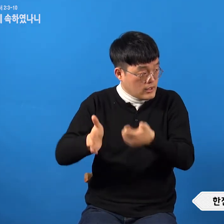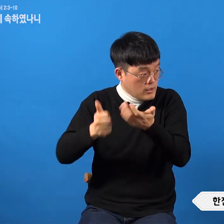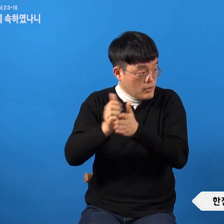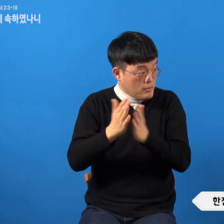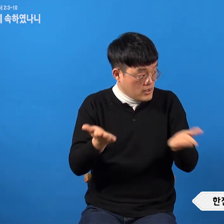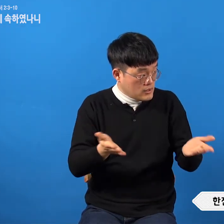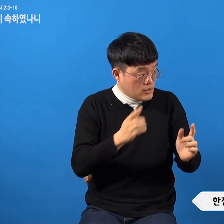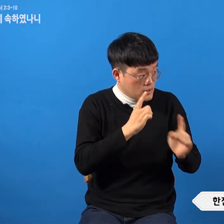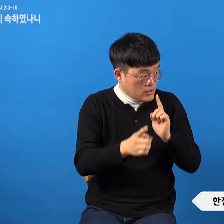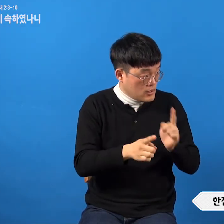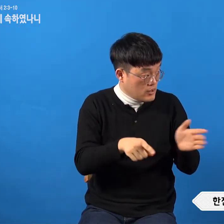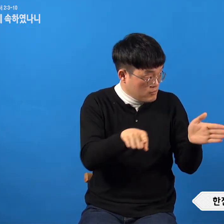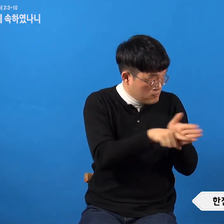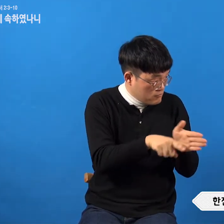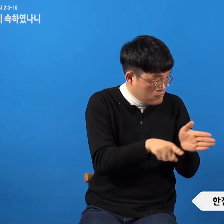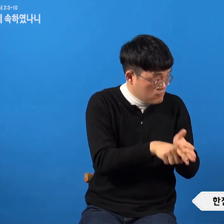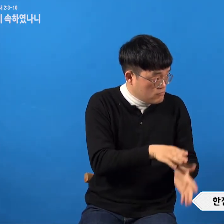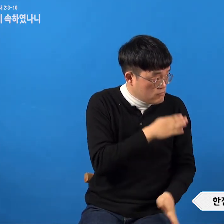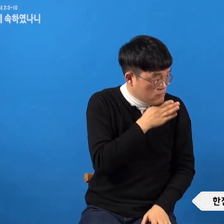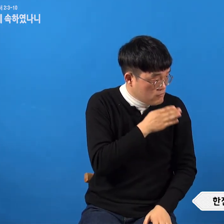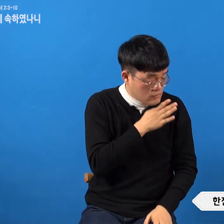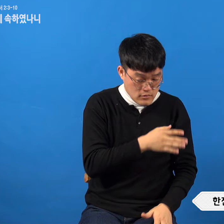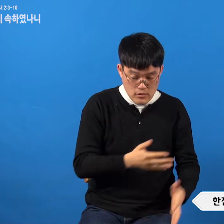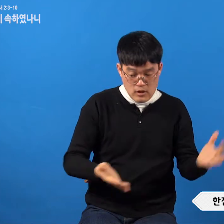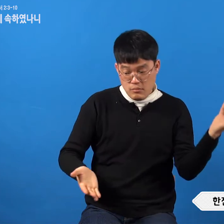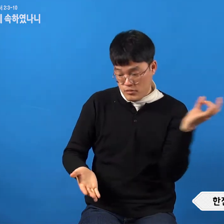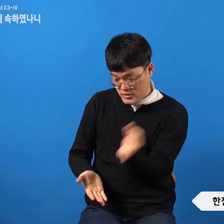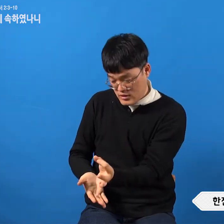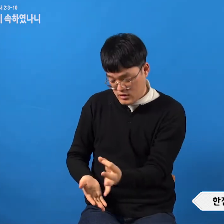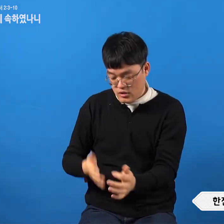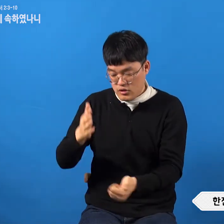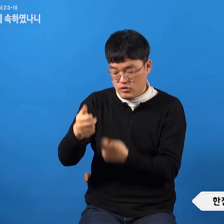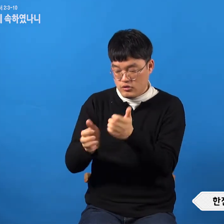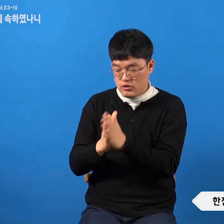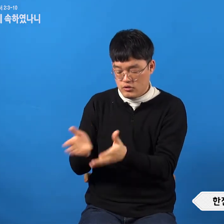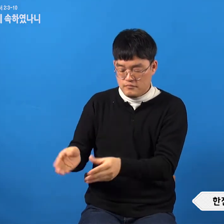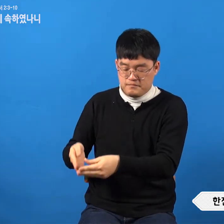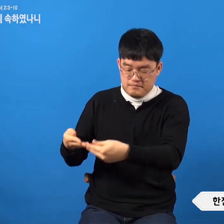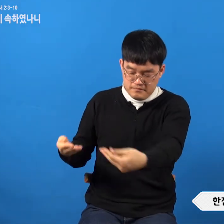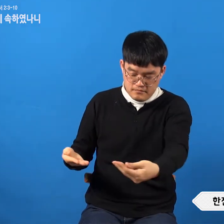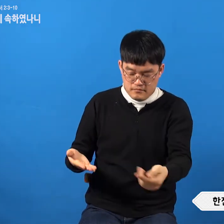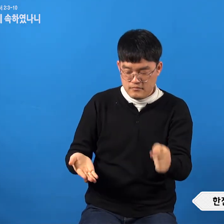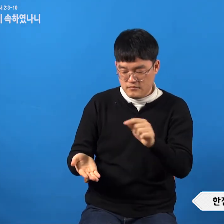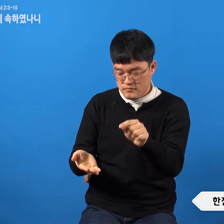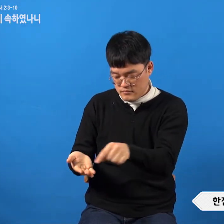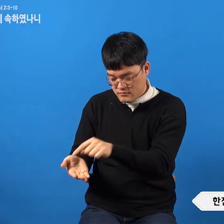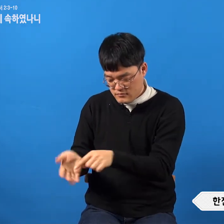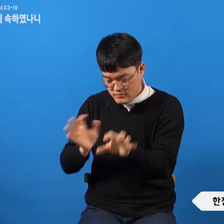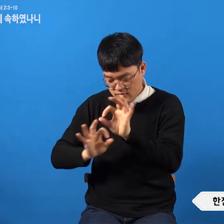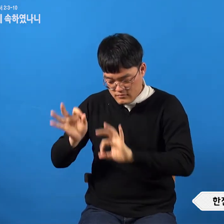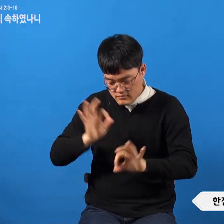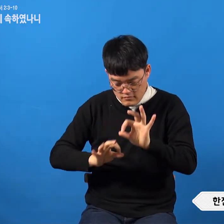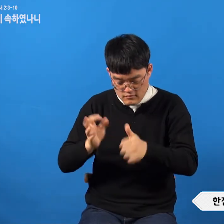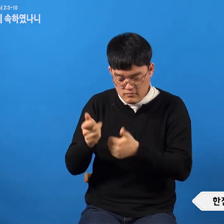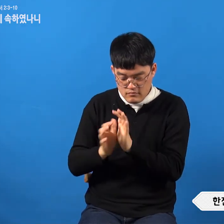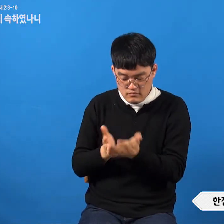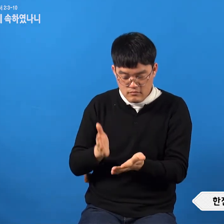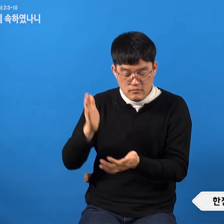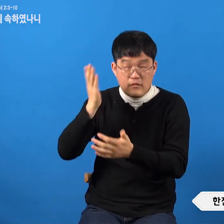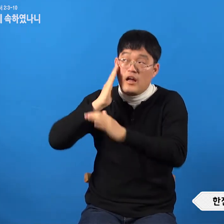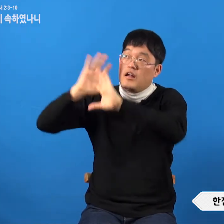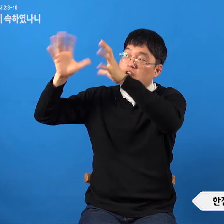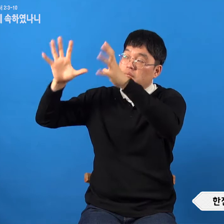하나님의 말씀인 것은 믿지 않습니까? 보십시다. 성경을 펼쳐서 이곳저곳을 찾아서